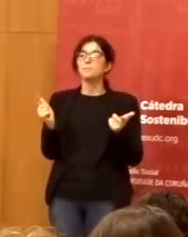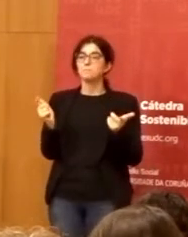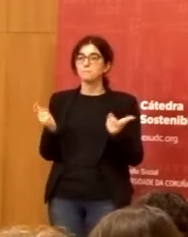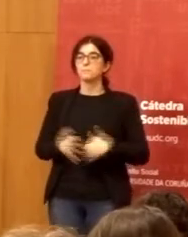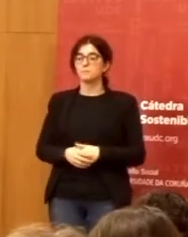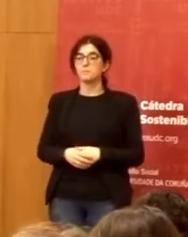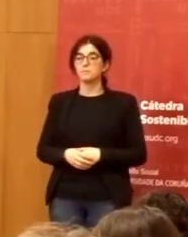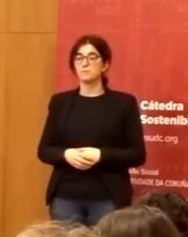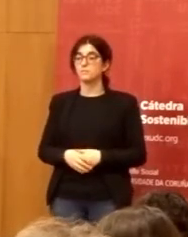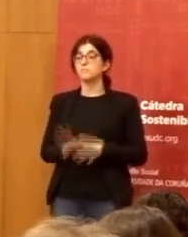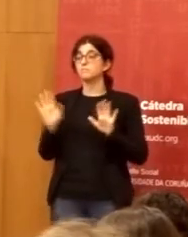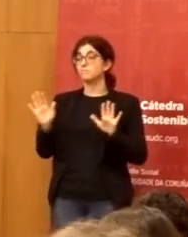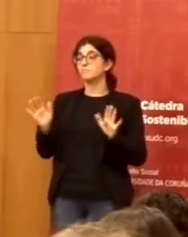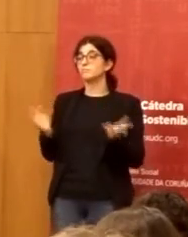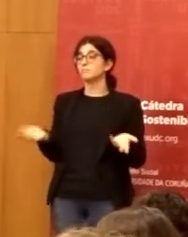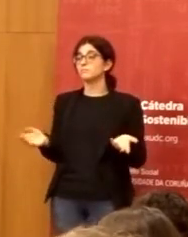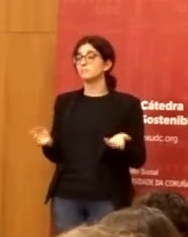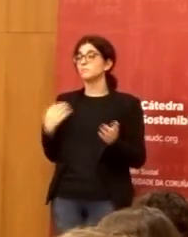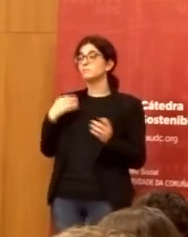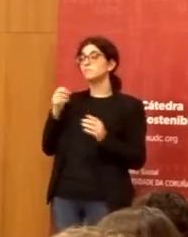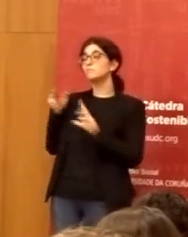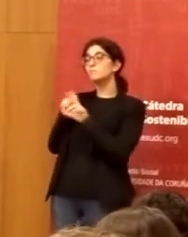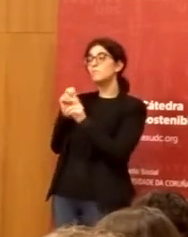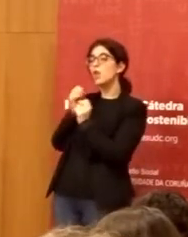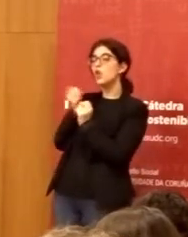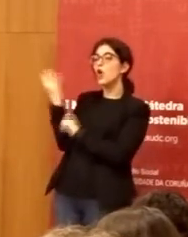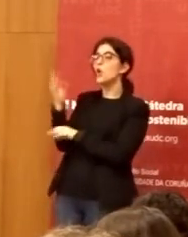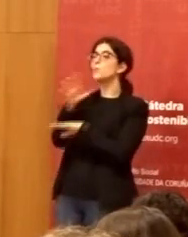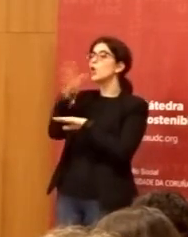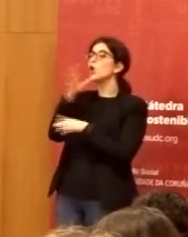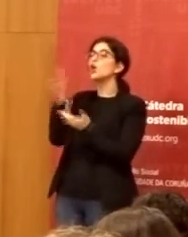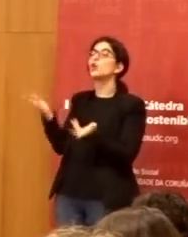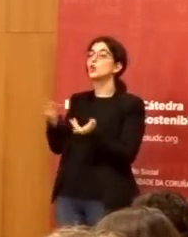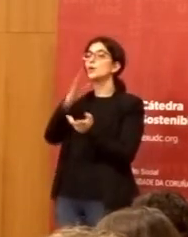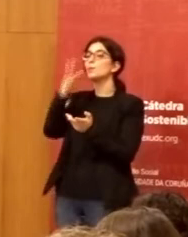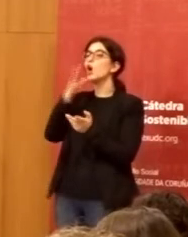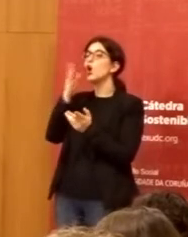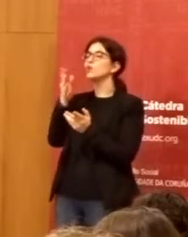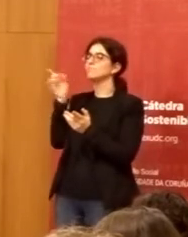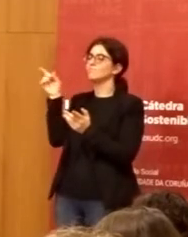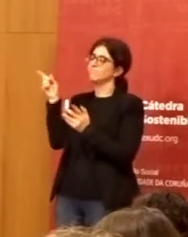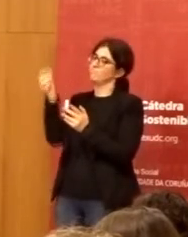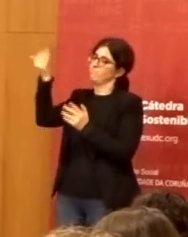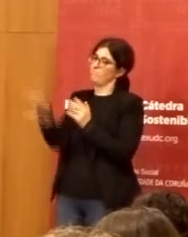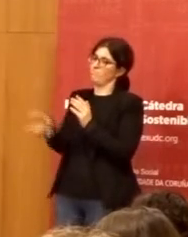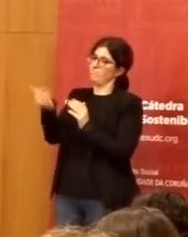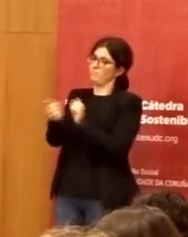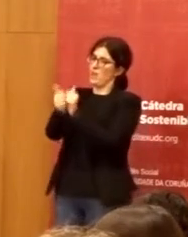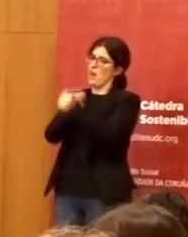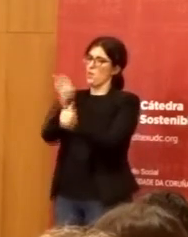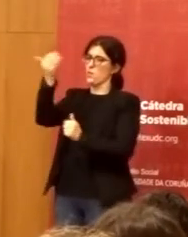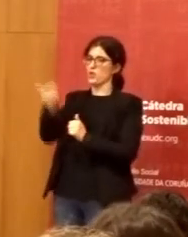Pero yo quería ponerlo también porque creo que es un reflejo muy claro de lo importante que es para una persona